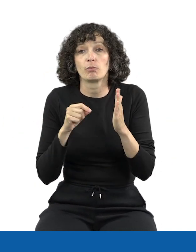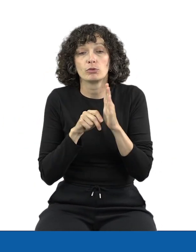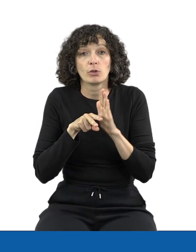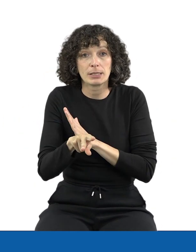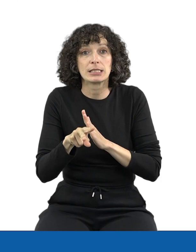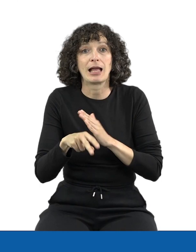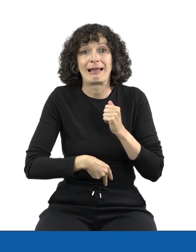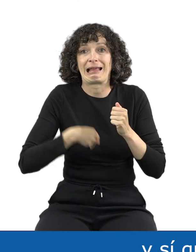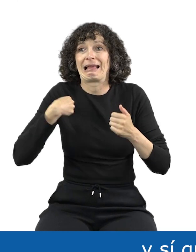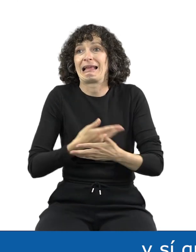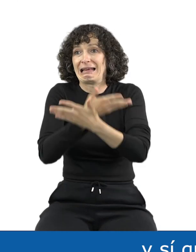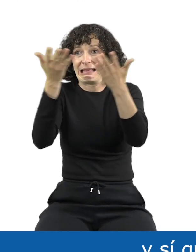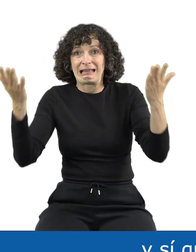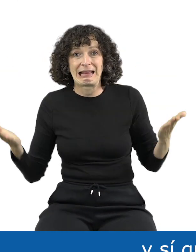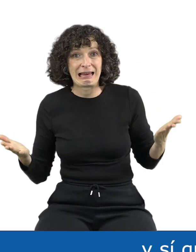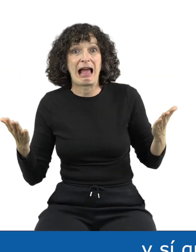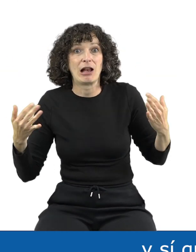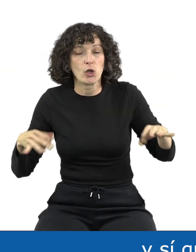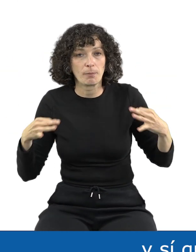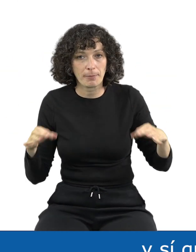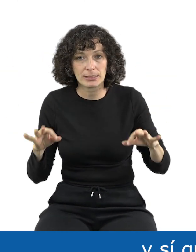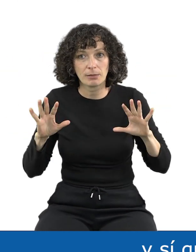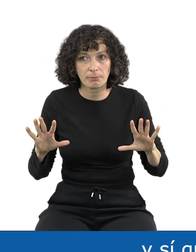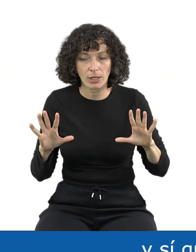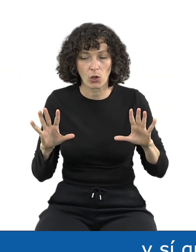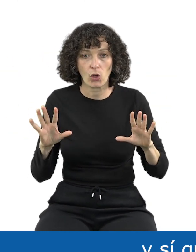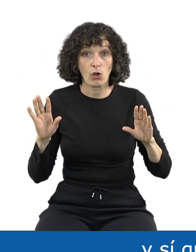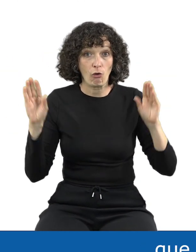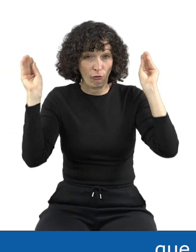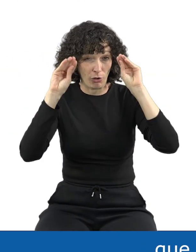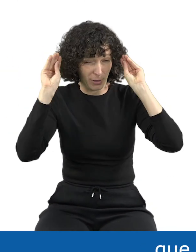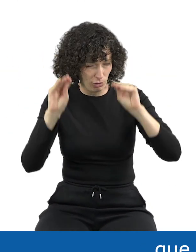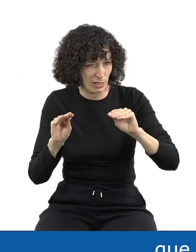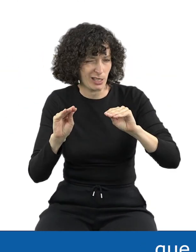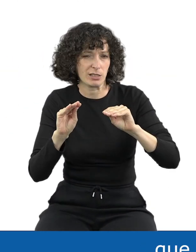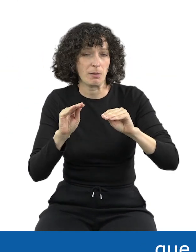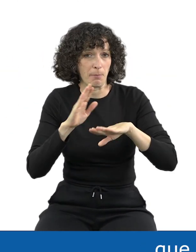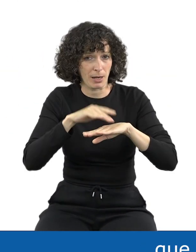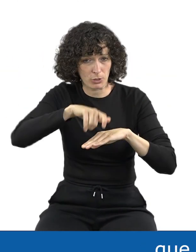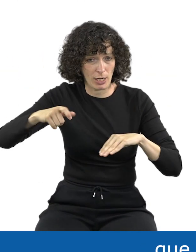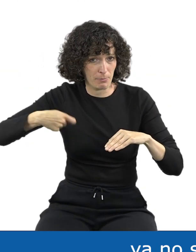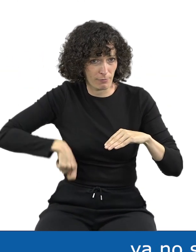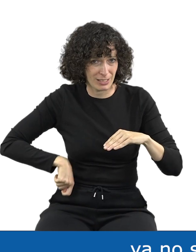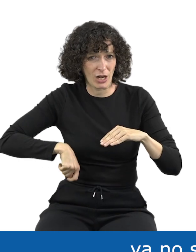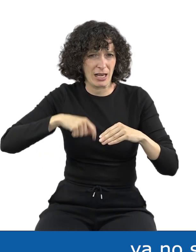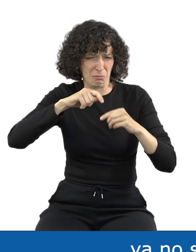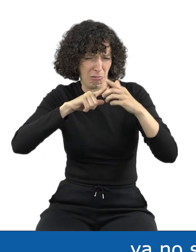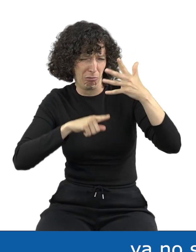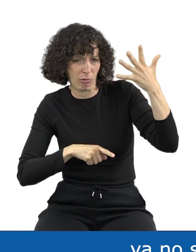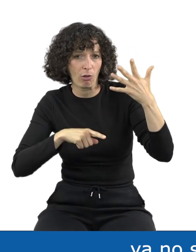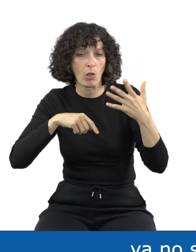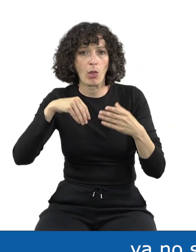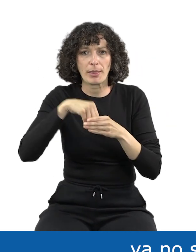las cosas que aportan. Y bueno, sí que es cierto que dentro de las formaciones, que serán muchas a todos los profesionales, ya no solo en el